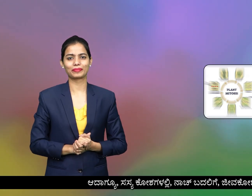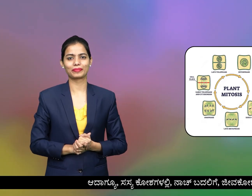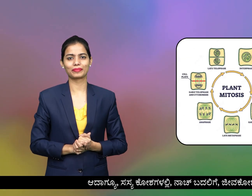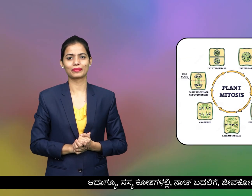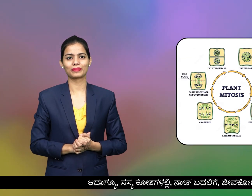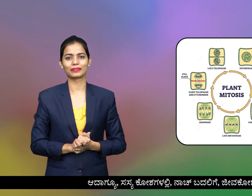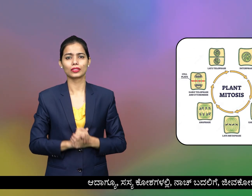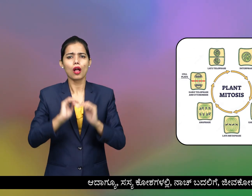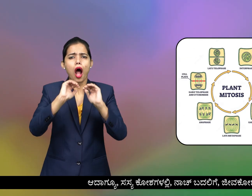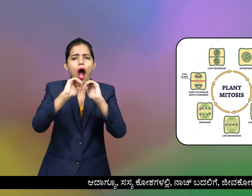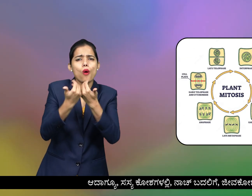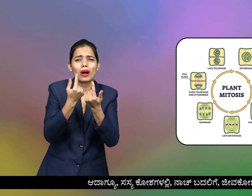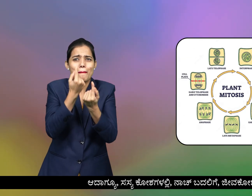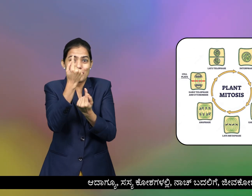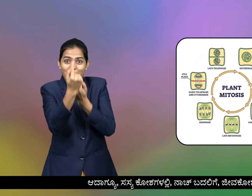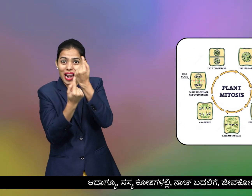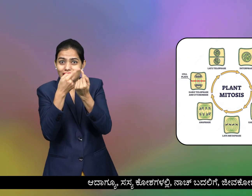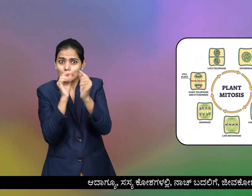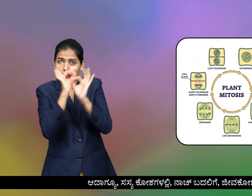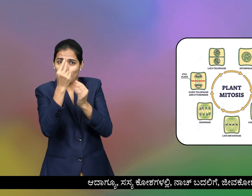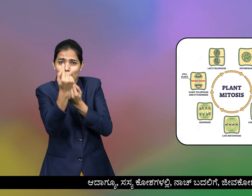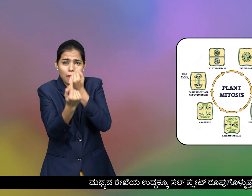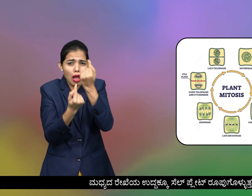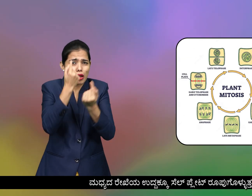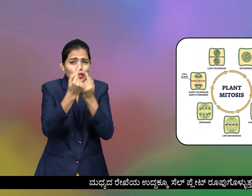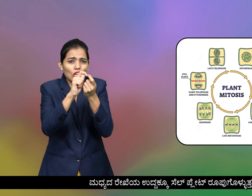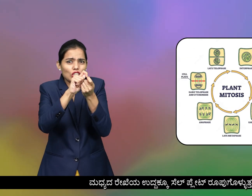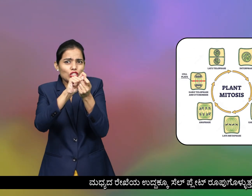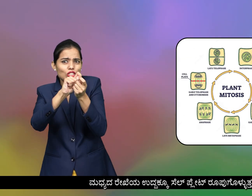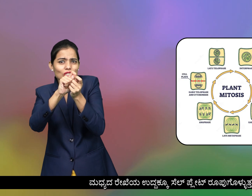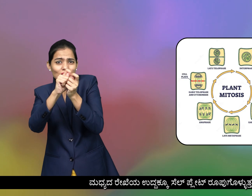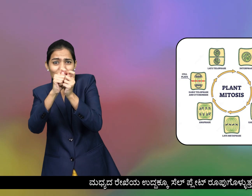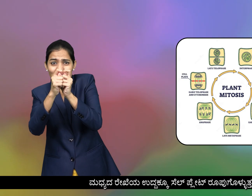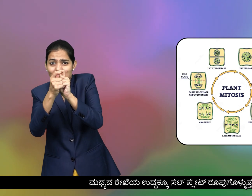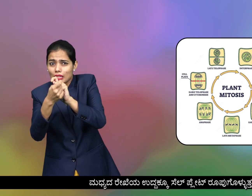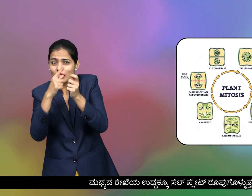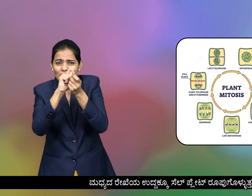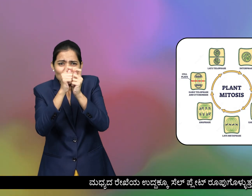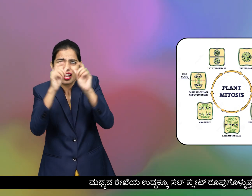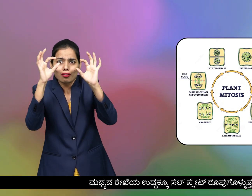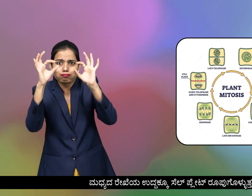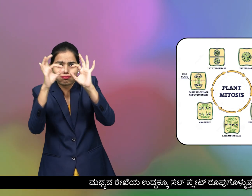ಆದಾಗ್ಯೂ ಸಸ್ಯ ಕೋಶಗಳಲ್ಲಿ ನಾಚ್ ಬದಲಿಗೆ ಜೀವಕೋಶದ ಮಧ್ಯದ ರೇಖೆಯ ಉದ್ದಕ್ಕೂ ಸೆಲ್ ಪ್ಲೇಟ್ ರೂಪುಗೊಳ್ಳುತ್ತದೆ.